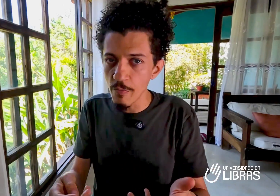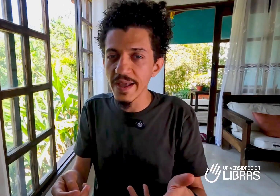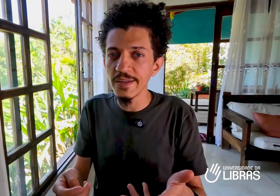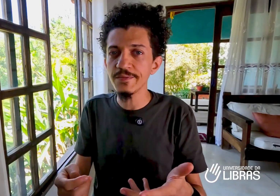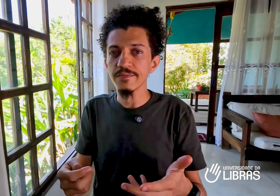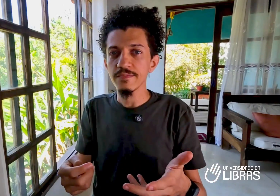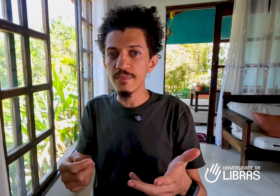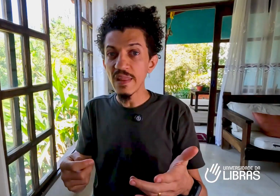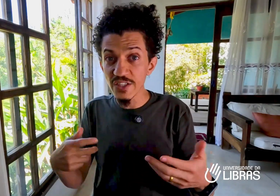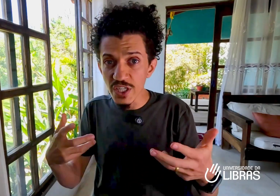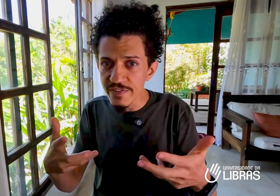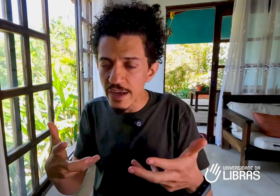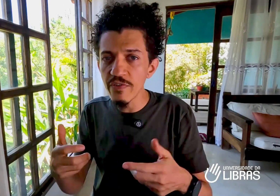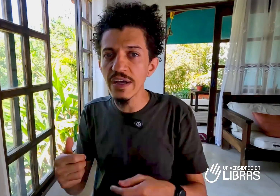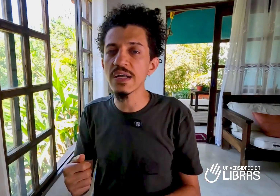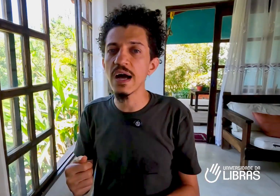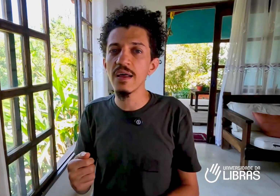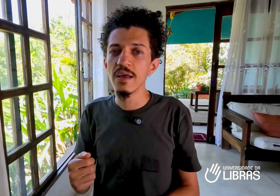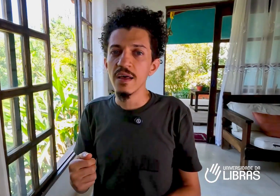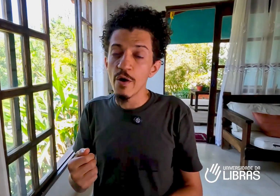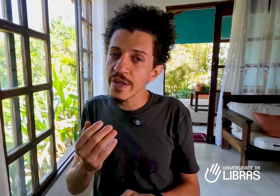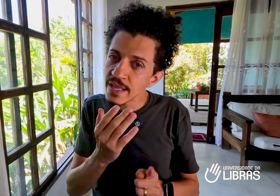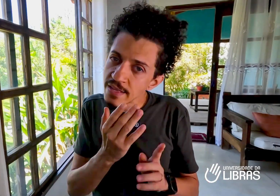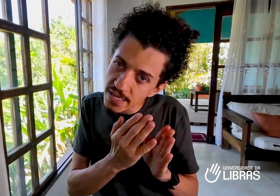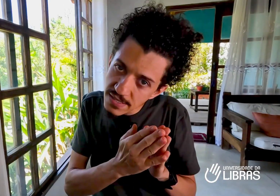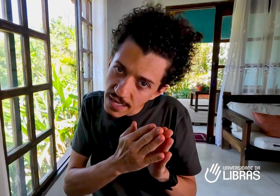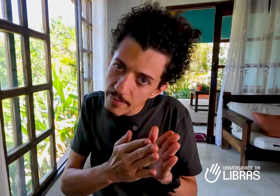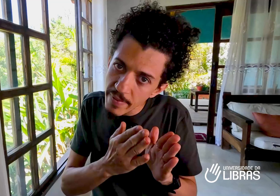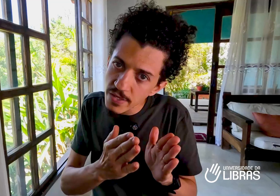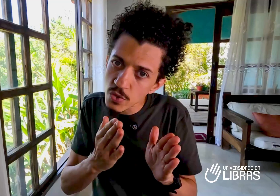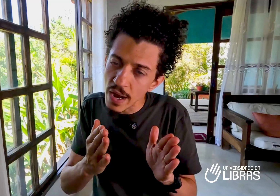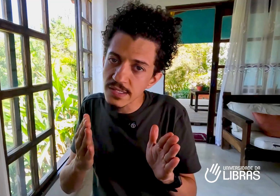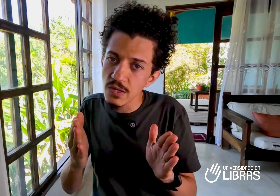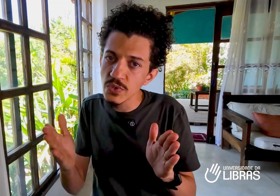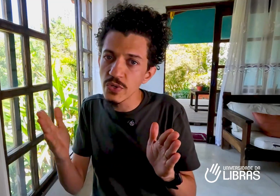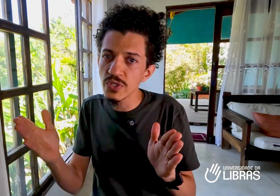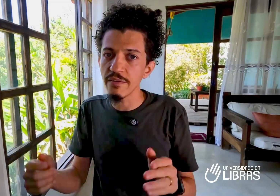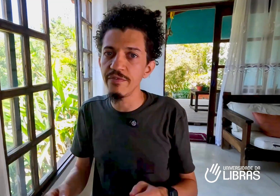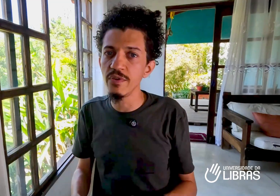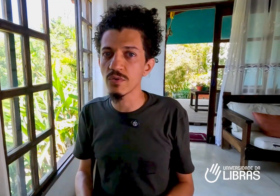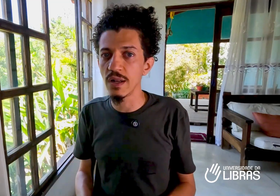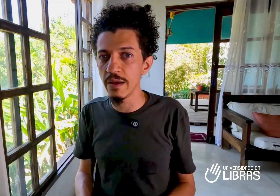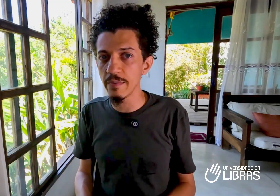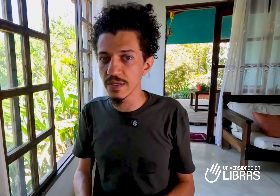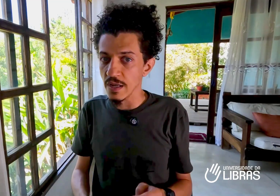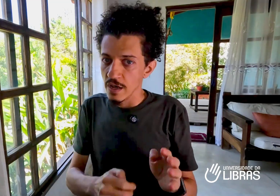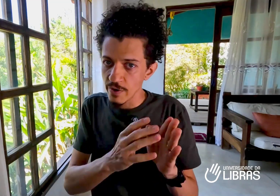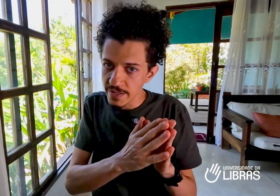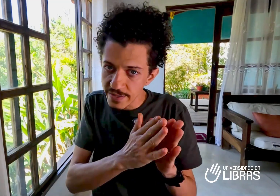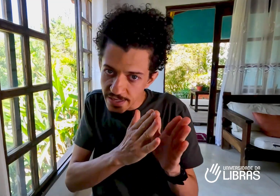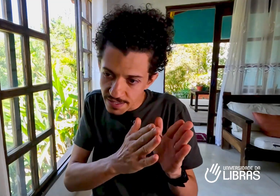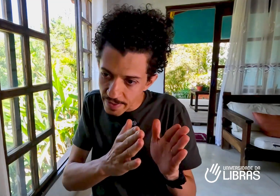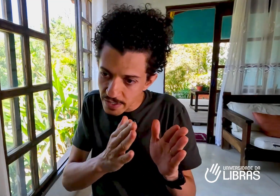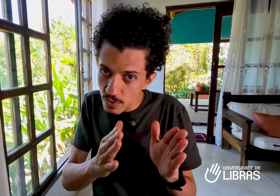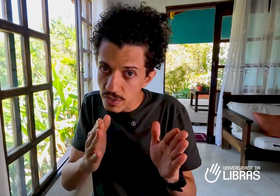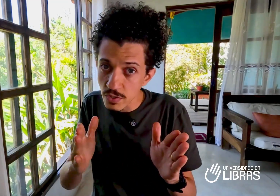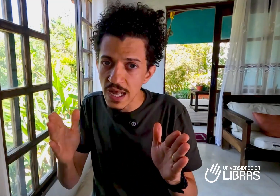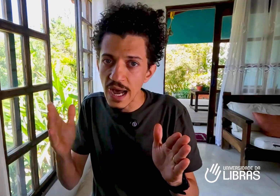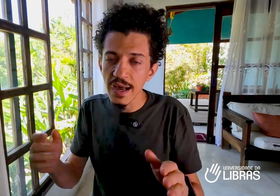virtualmente. A gente vai conversar, eu vou entender exatamente quais são os seus desafios com a Libras, vou entender exatamente quais são os gargalos